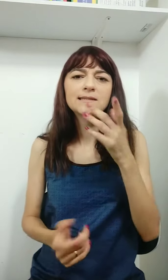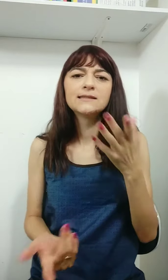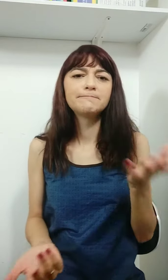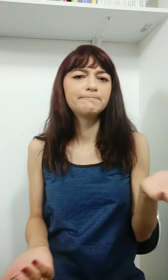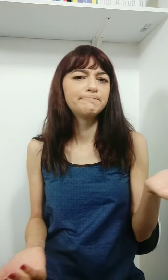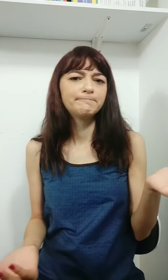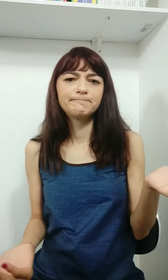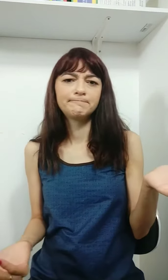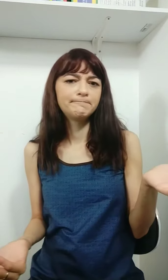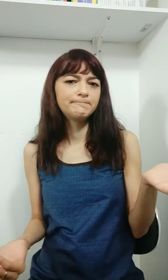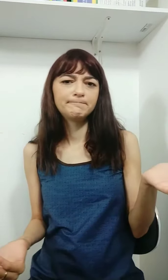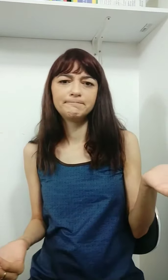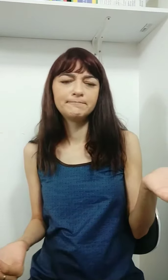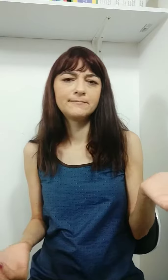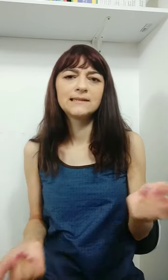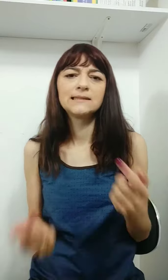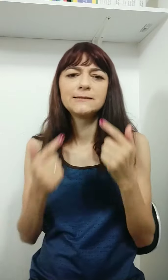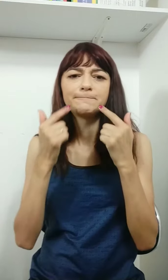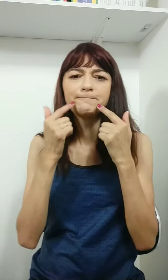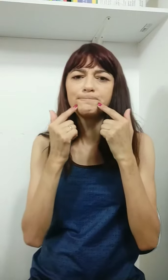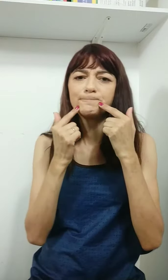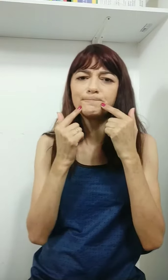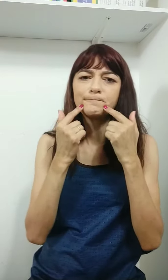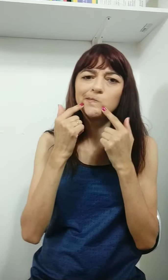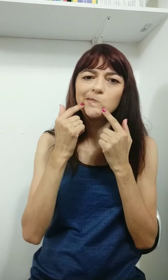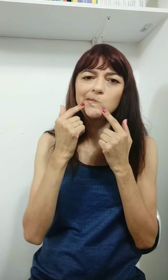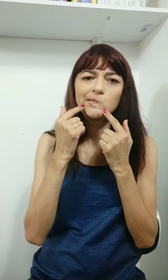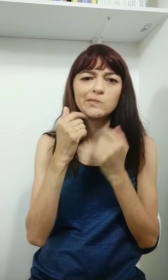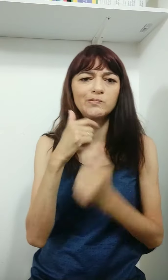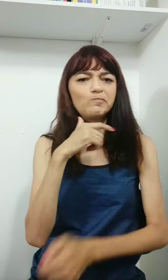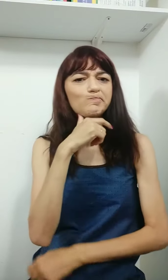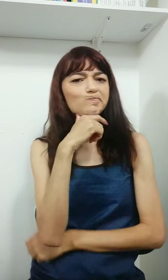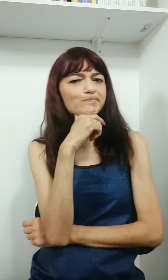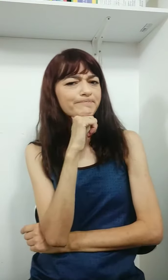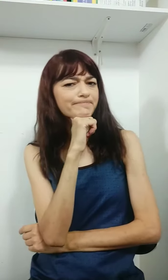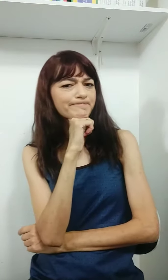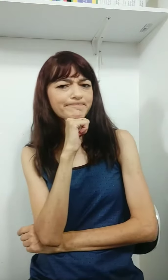Percebem aqui como que a minha boca fica na hora que eu vou fazer uma negação?